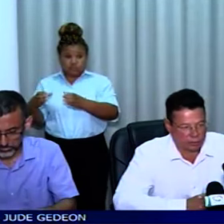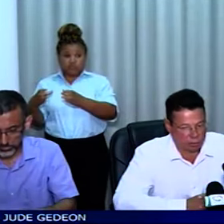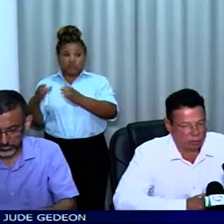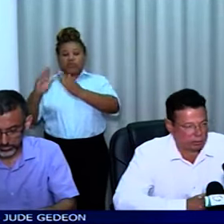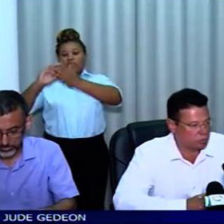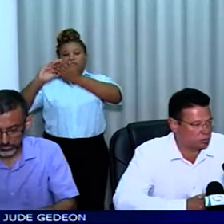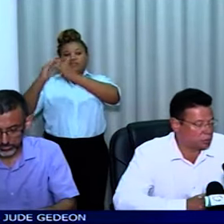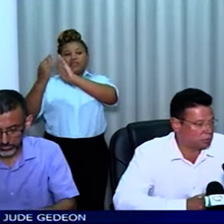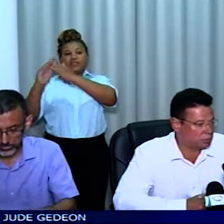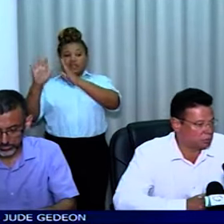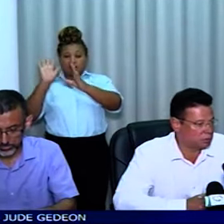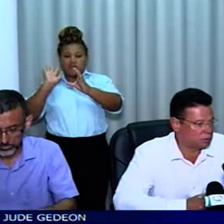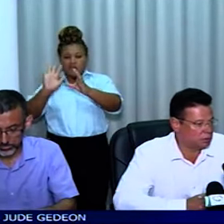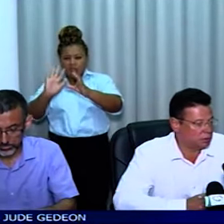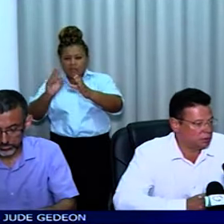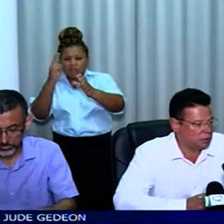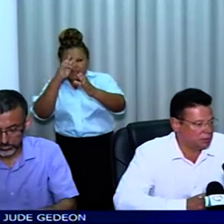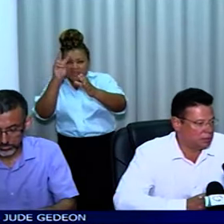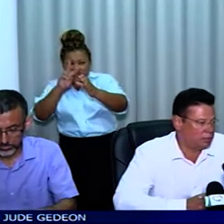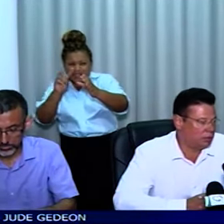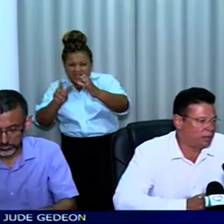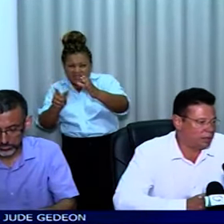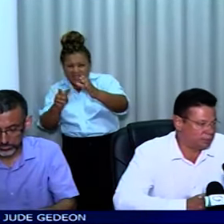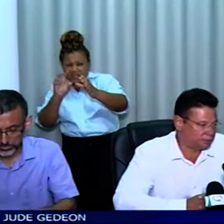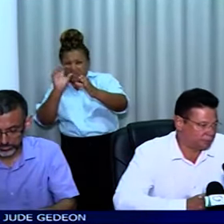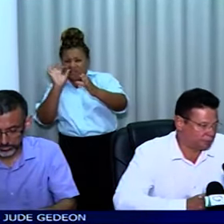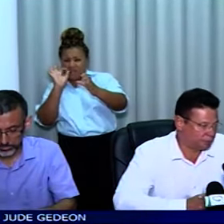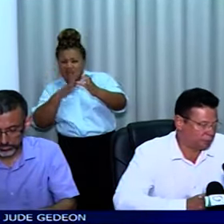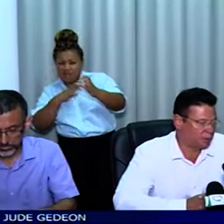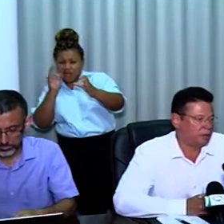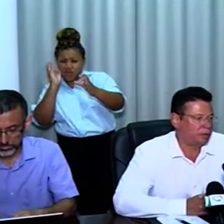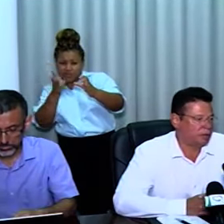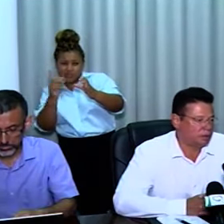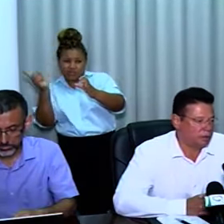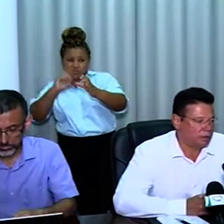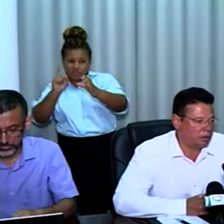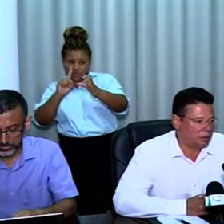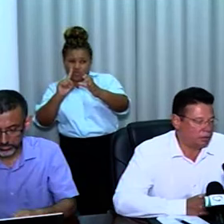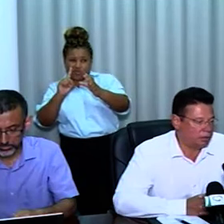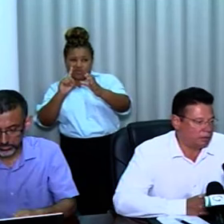autres les docteurs ont à cause spécial aux autres des Hollandais.